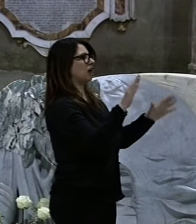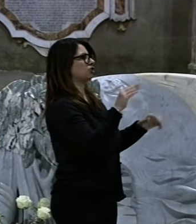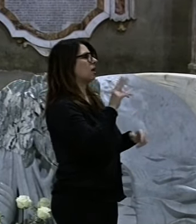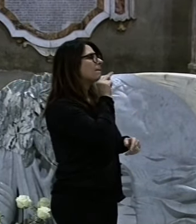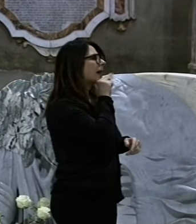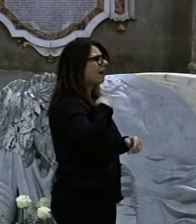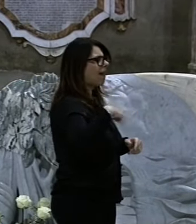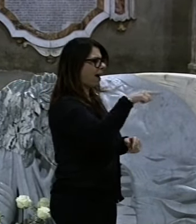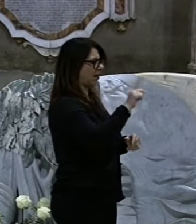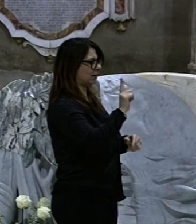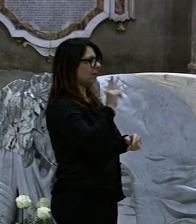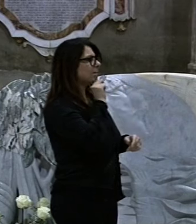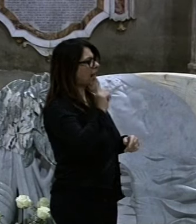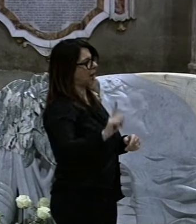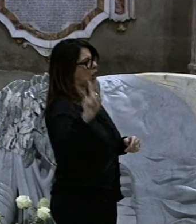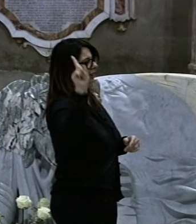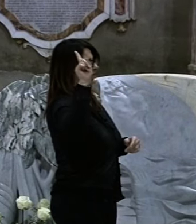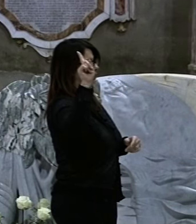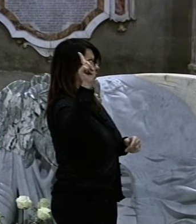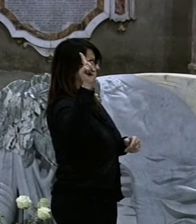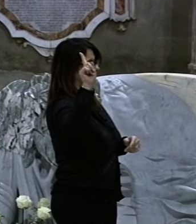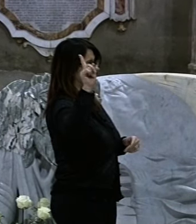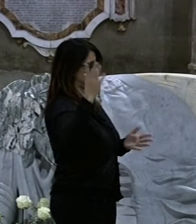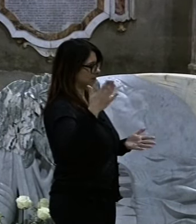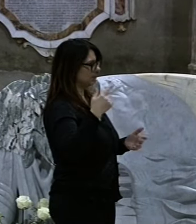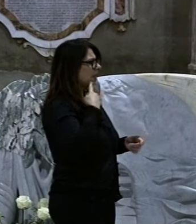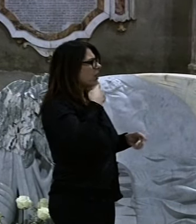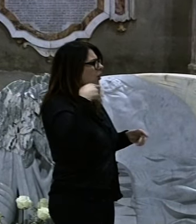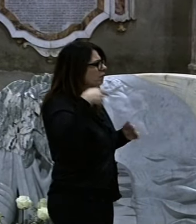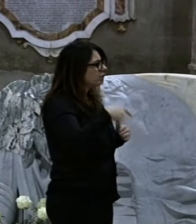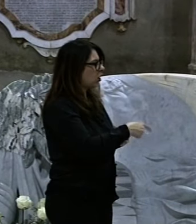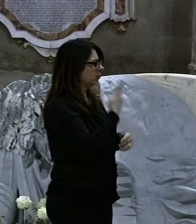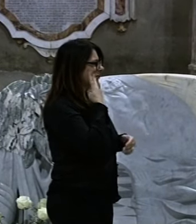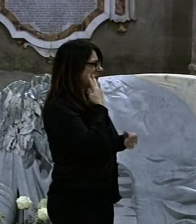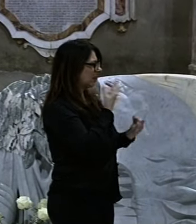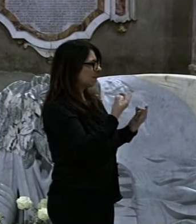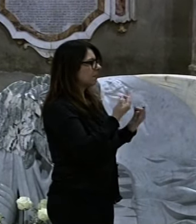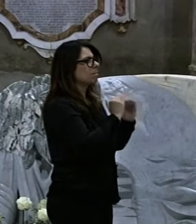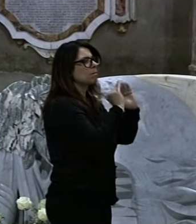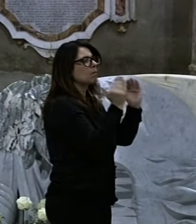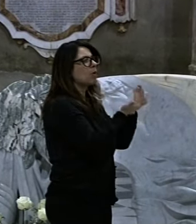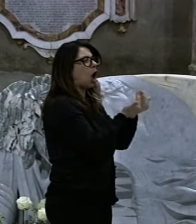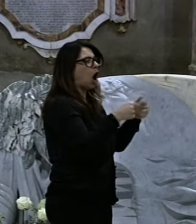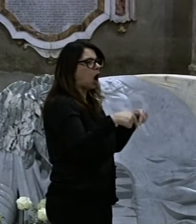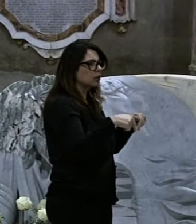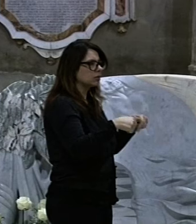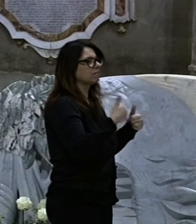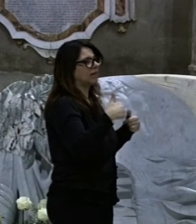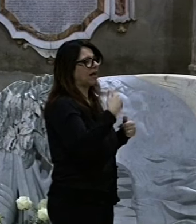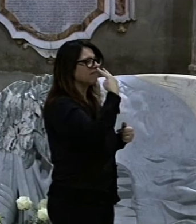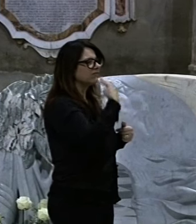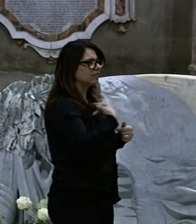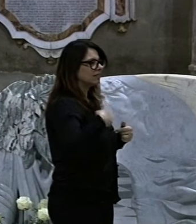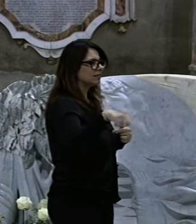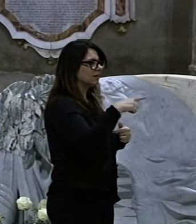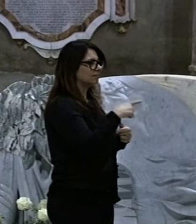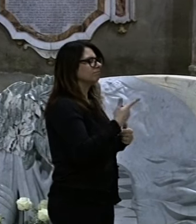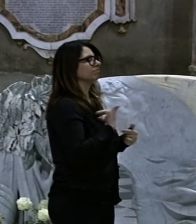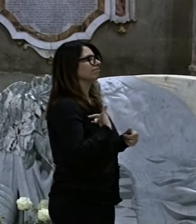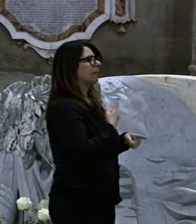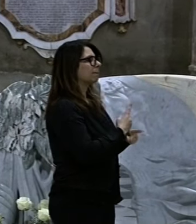Lui. In fondo vediamo bene come il nostro mondo, ma anche la nostra vita, ha